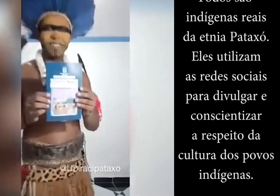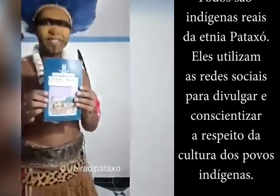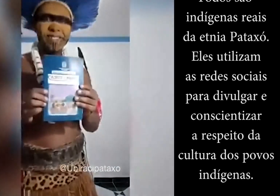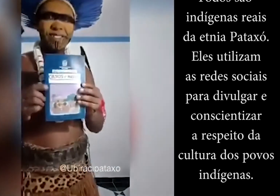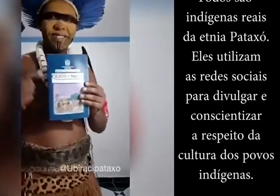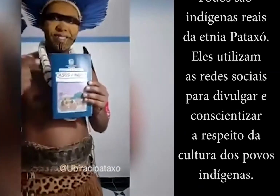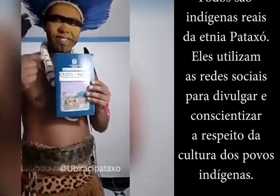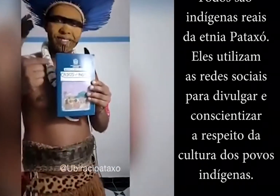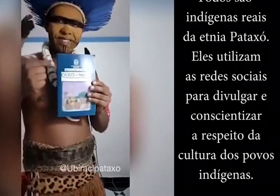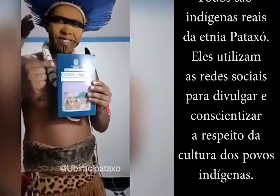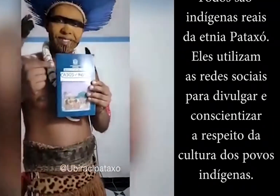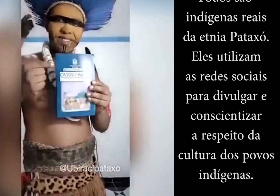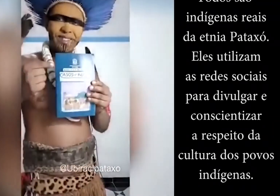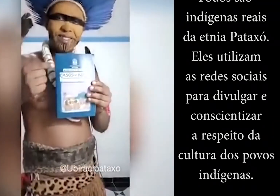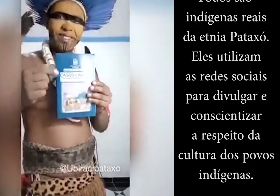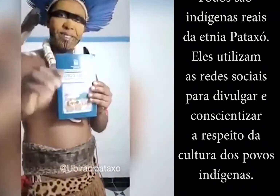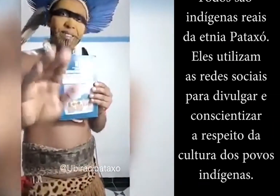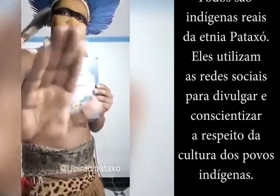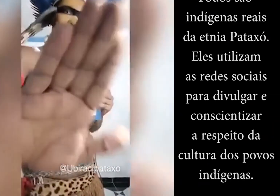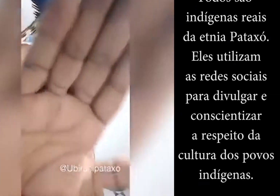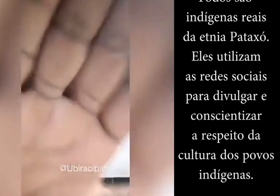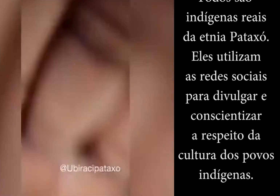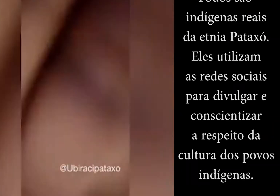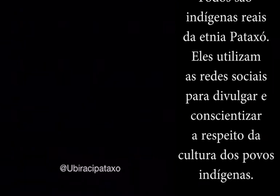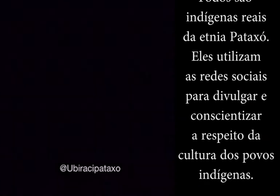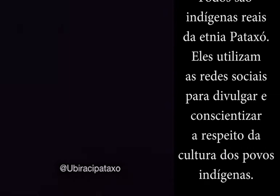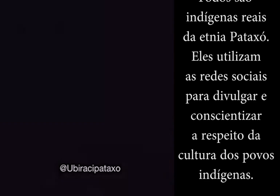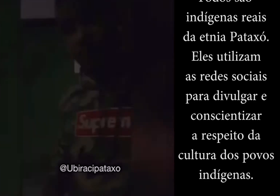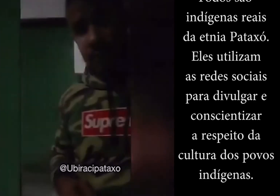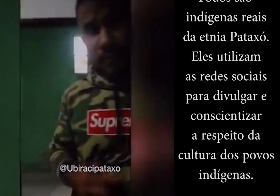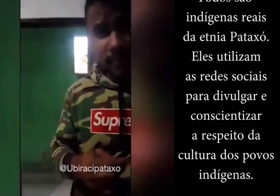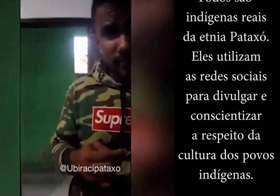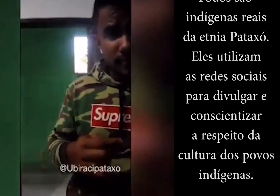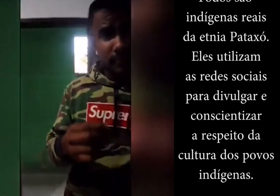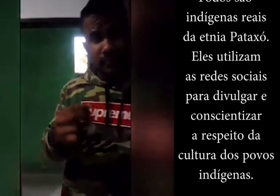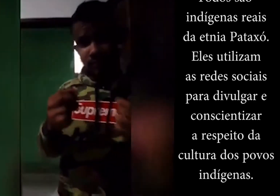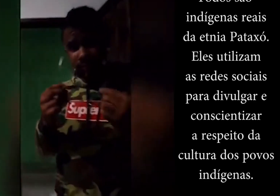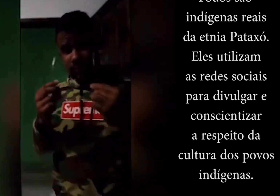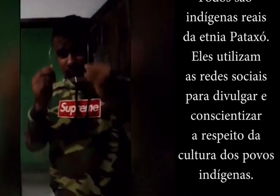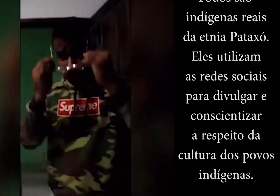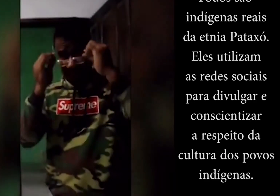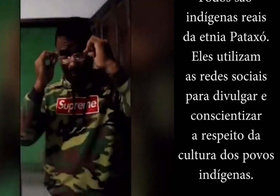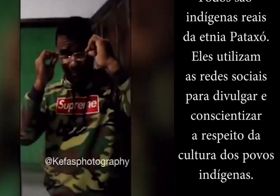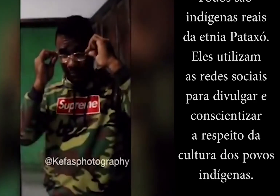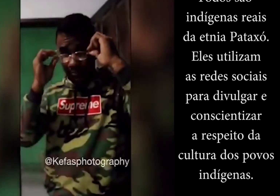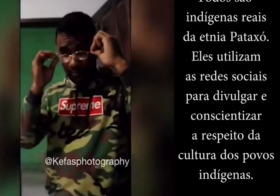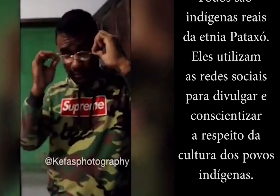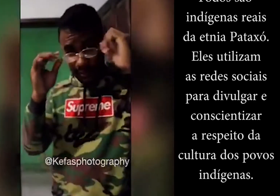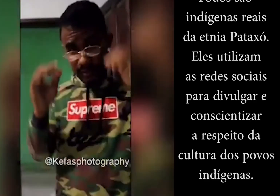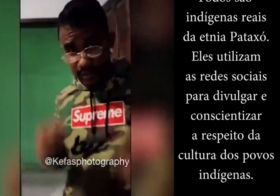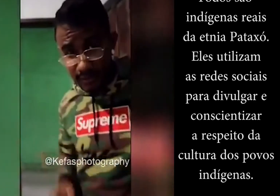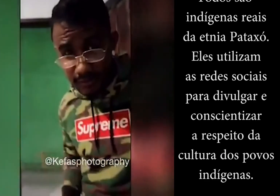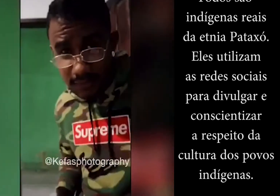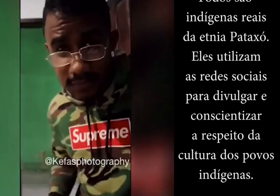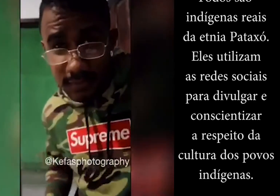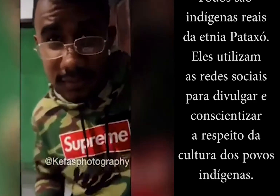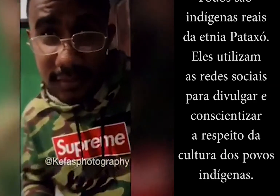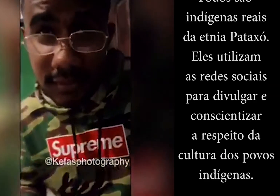lógica sexista antiética. Sem tempo pra ser didática, queremos prática enfática. Que tanto se fala, se vê por completo, não